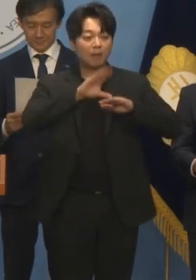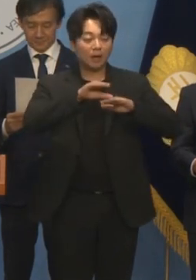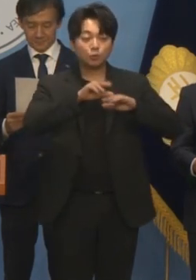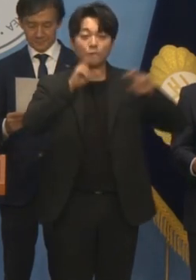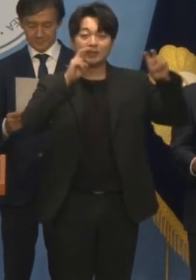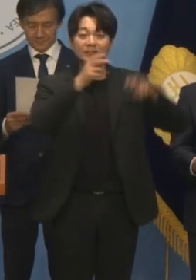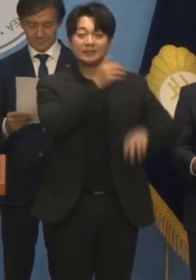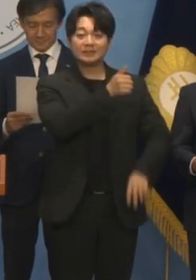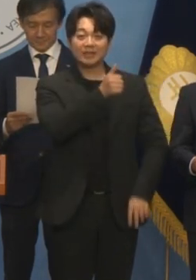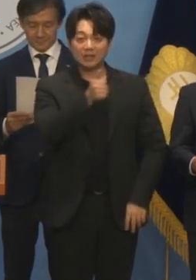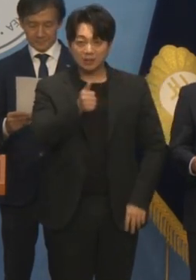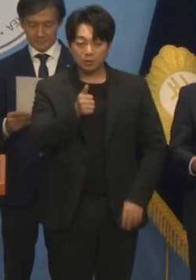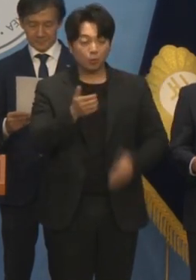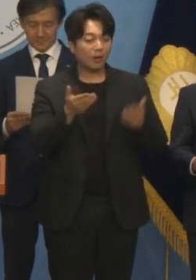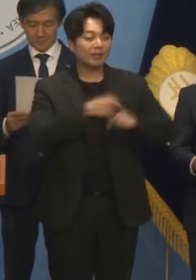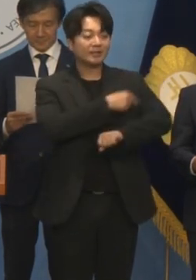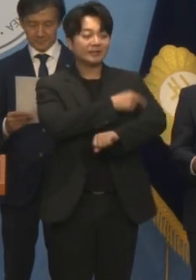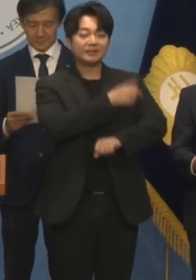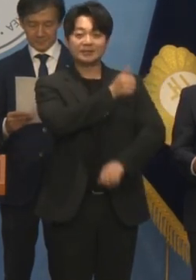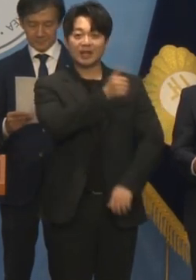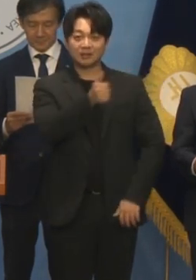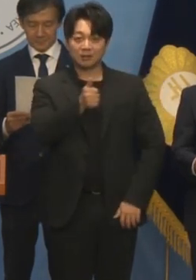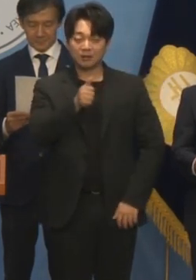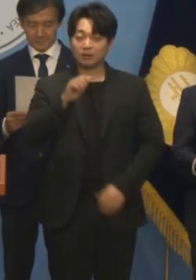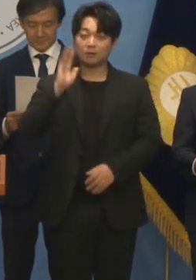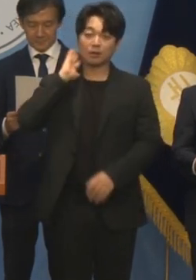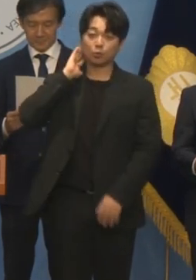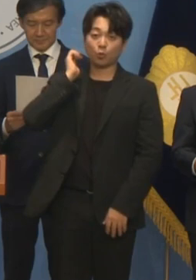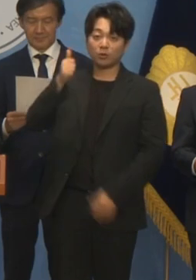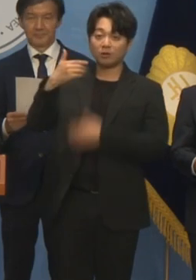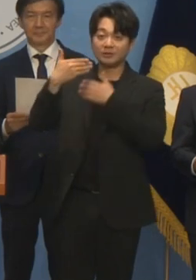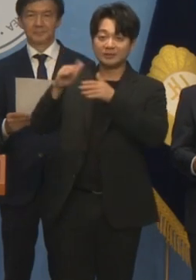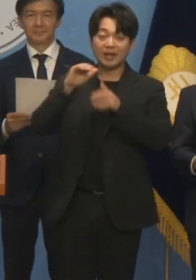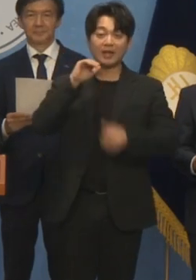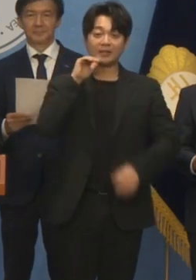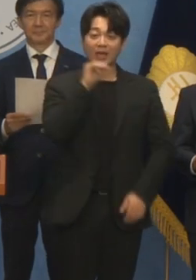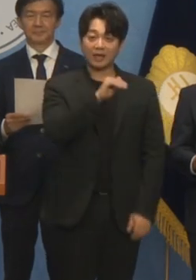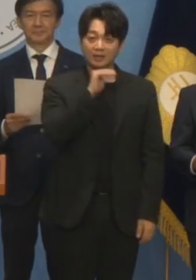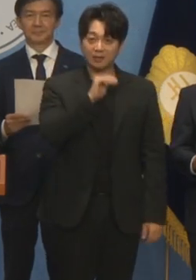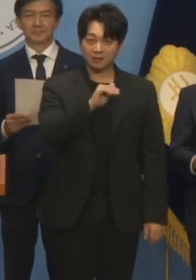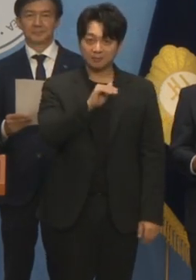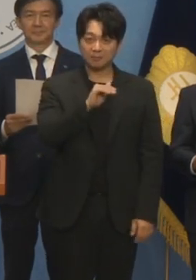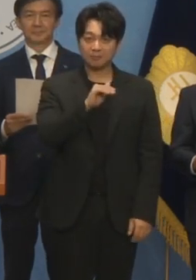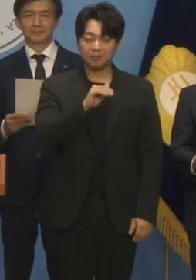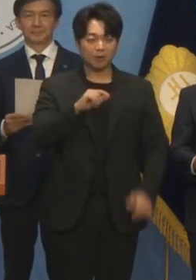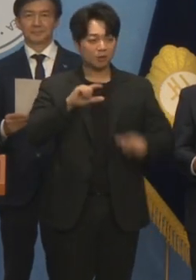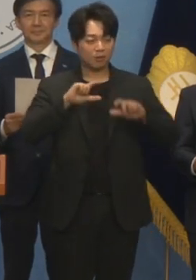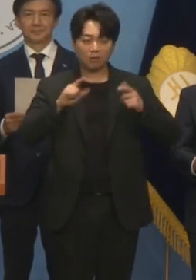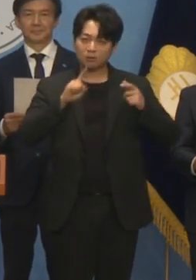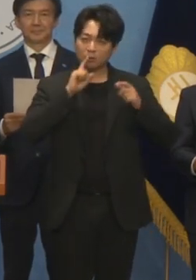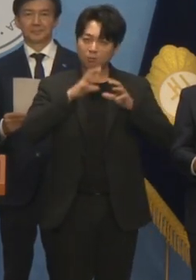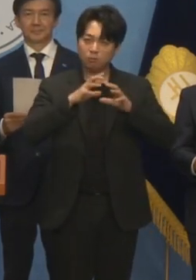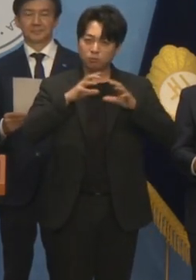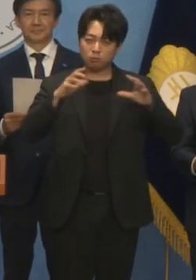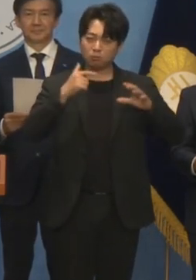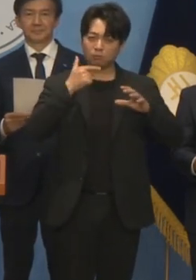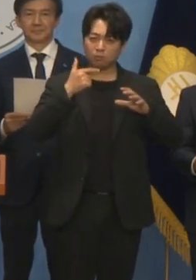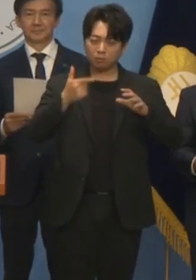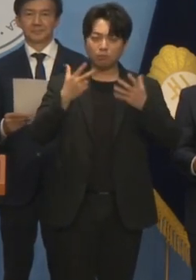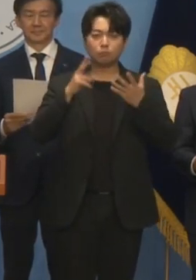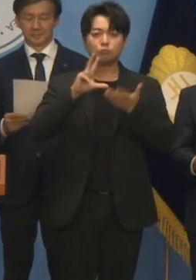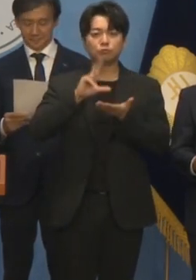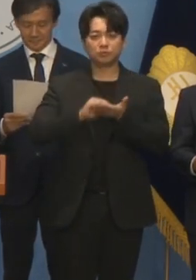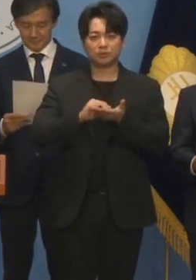개입, 여권 비판 보도 집중 제재 등 말도 안 되는 일들이 지금도 벌어지고